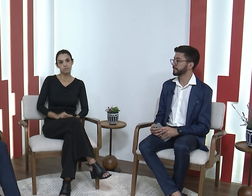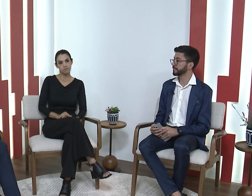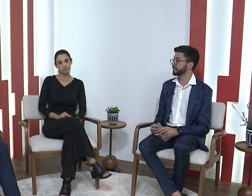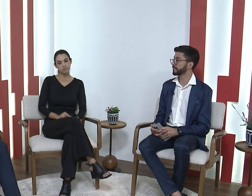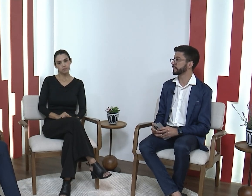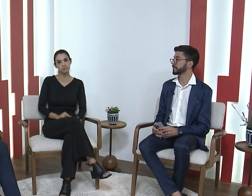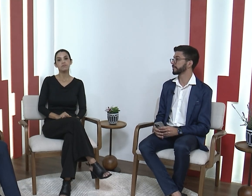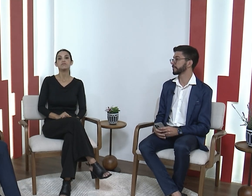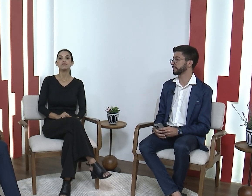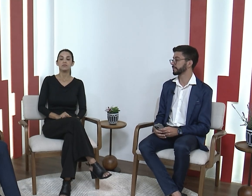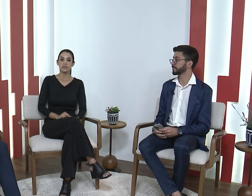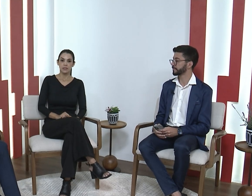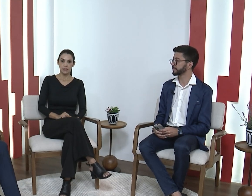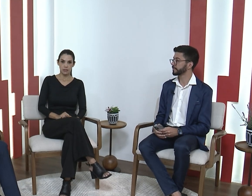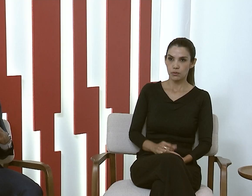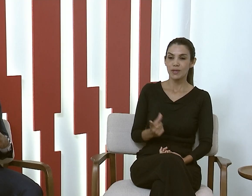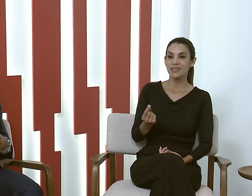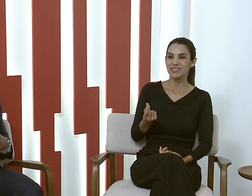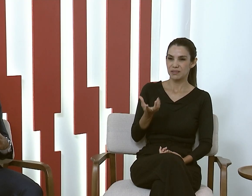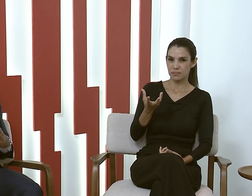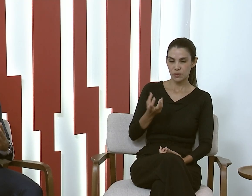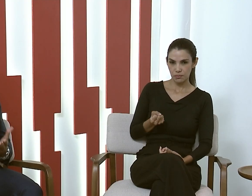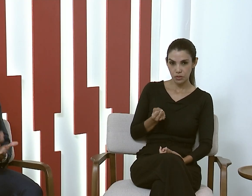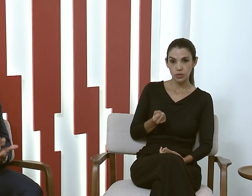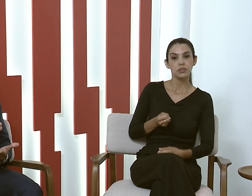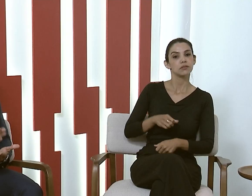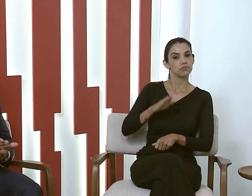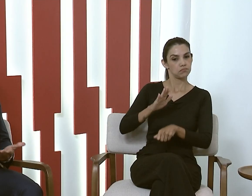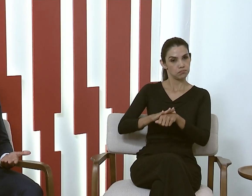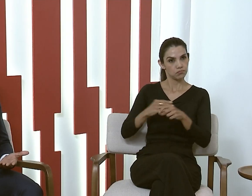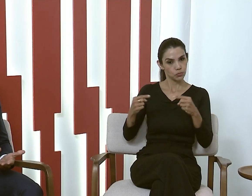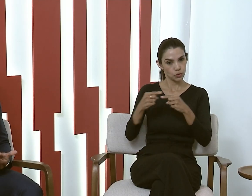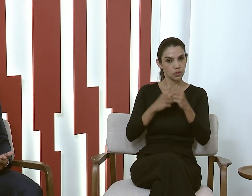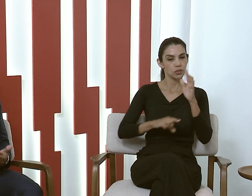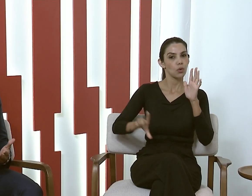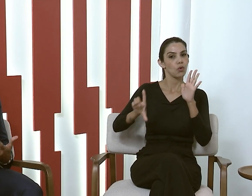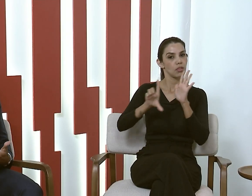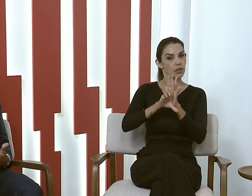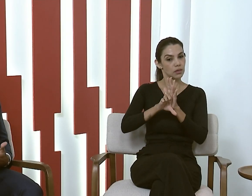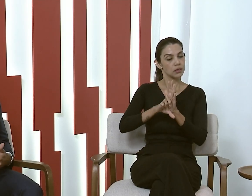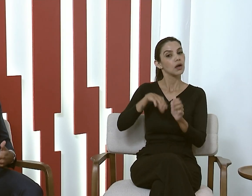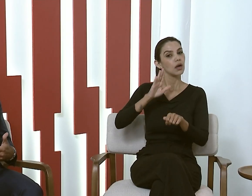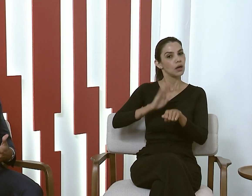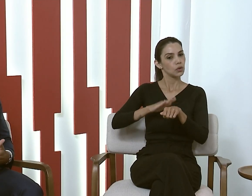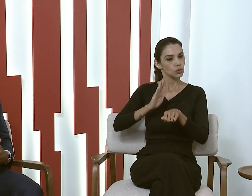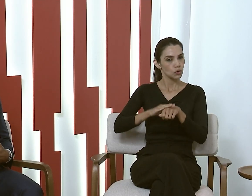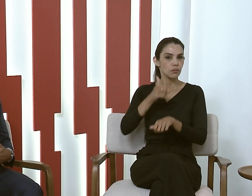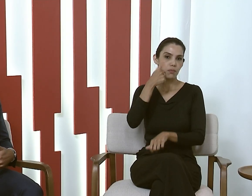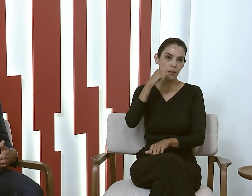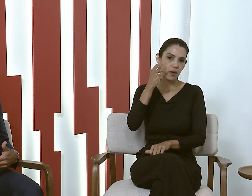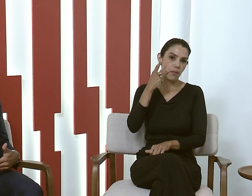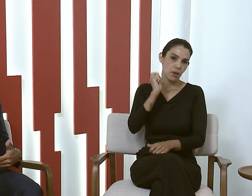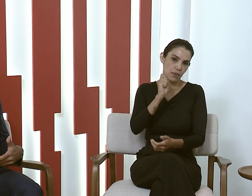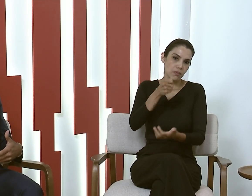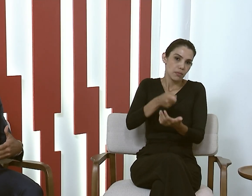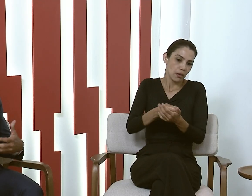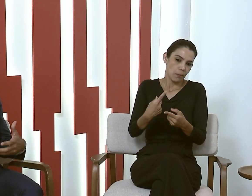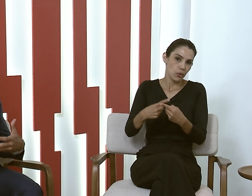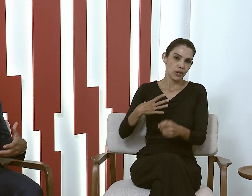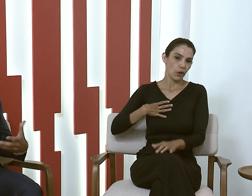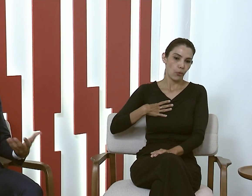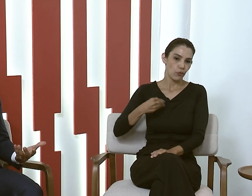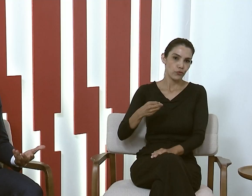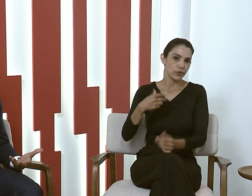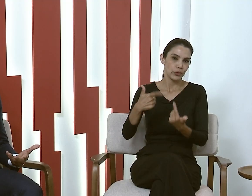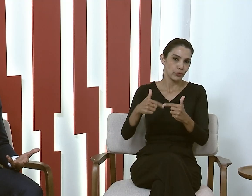alimentícia é um dever legal. Ela precisa ser paga pelos genitores, afinal de contas, os filhos não possuem maneira